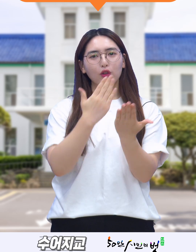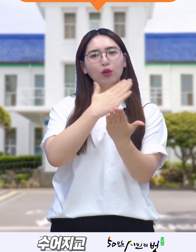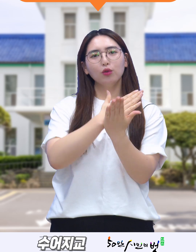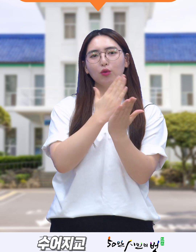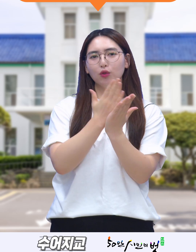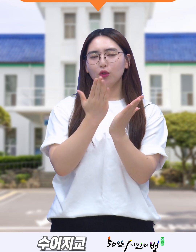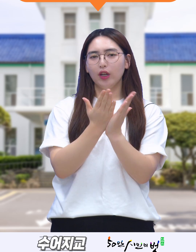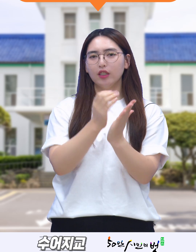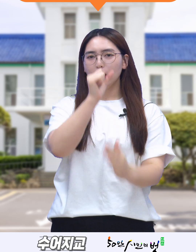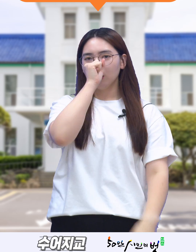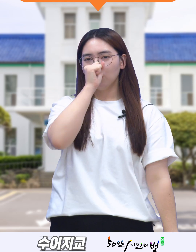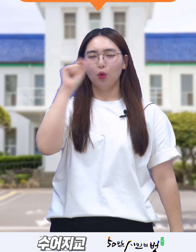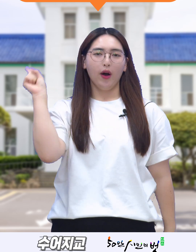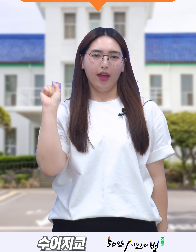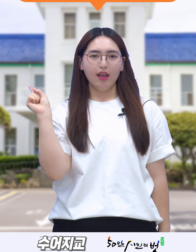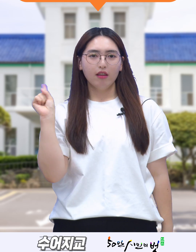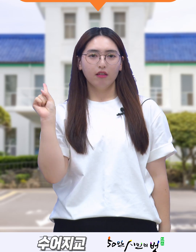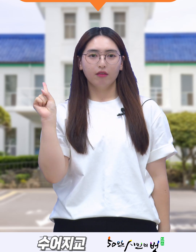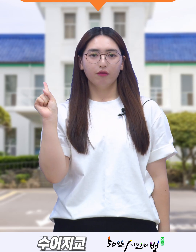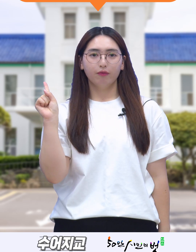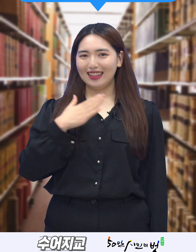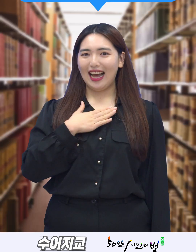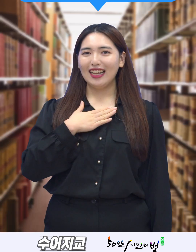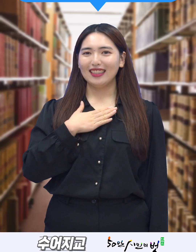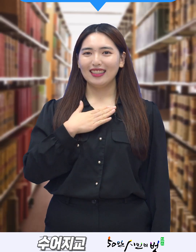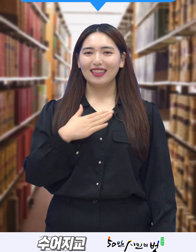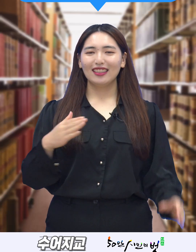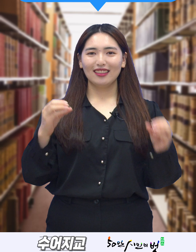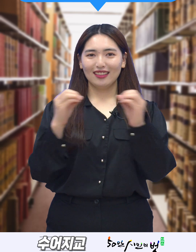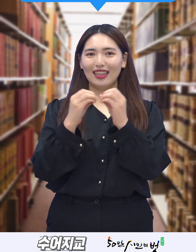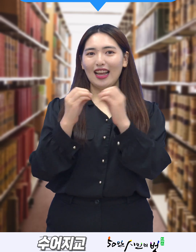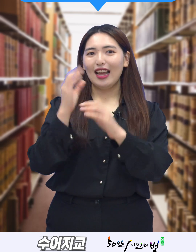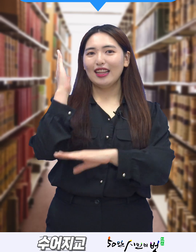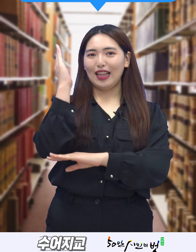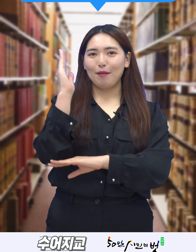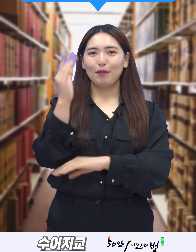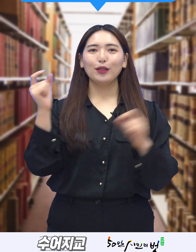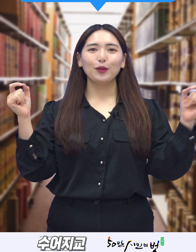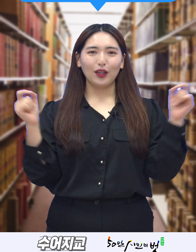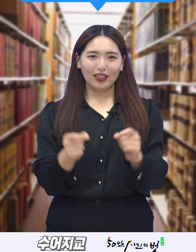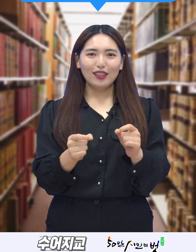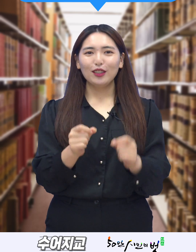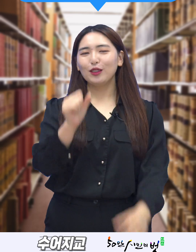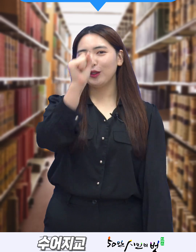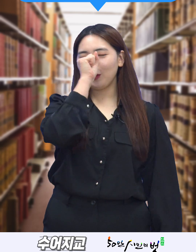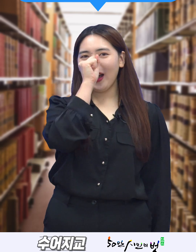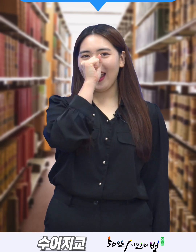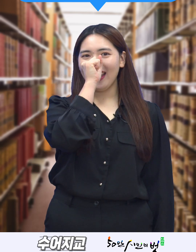어떤 종류의 책을 좋아해? 난 단편 소설을 좋아해.